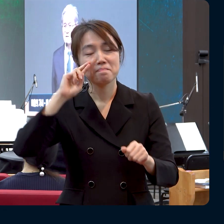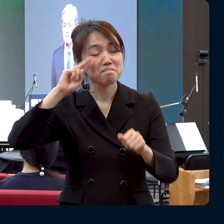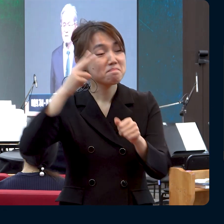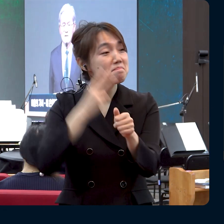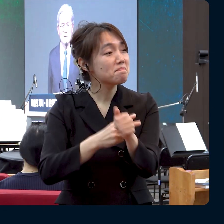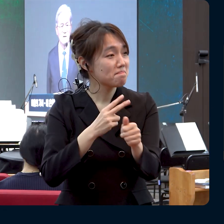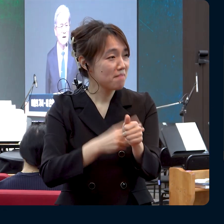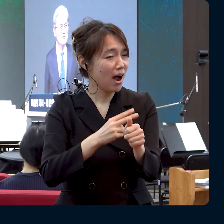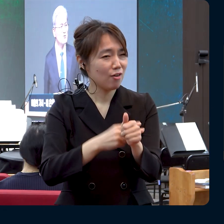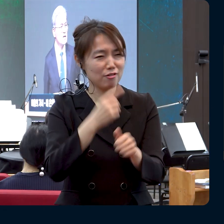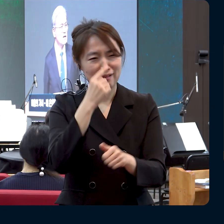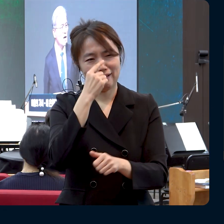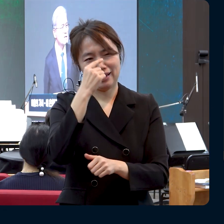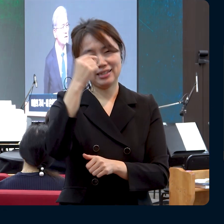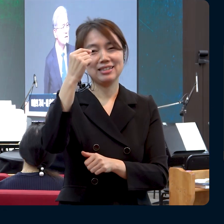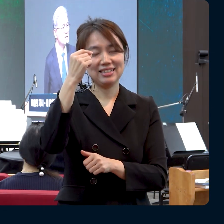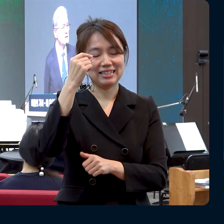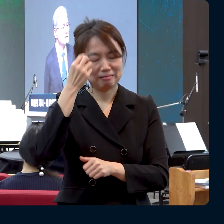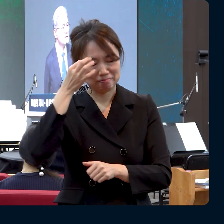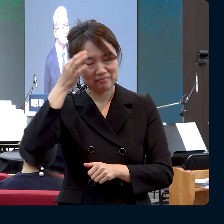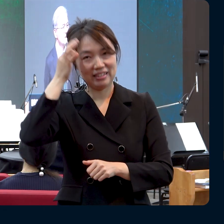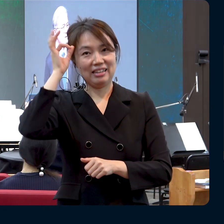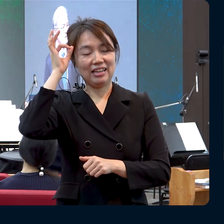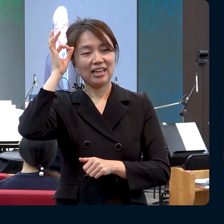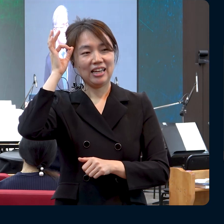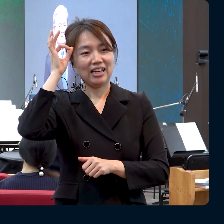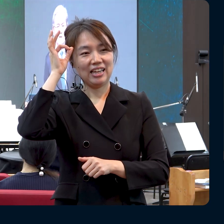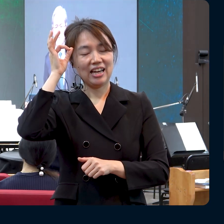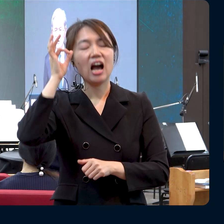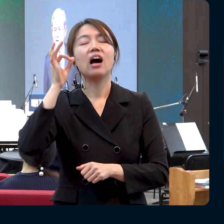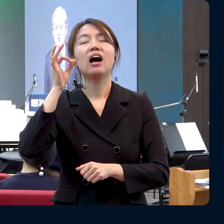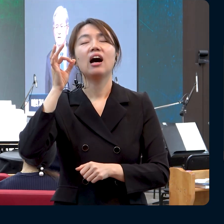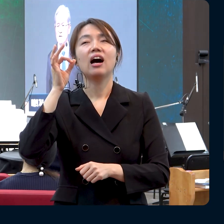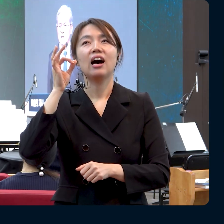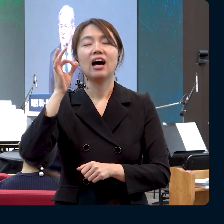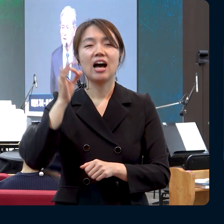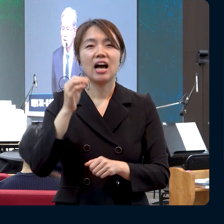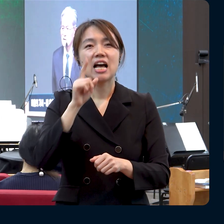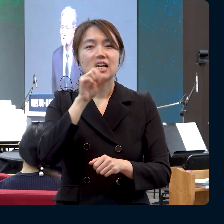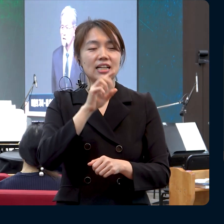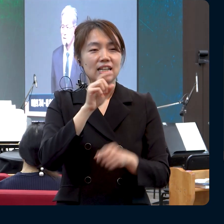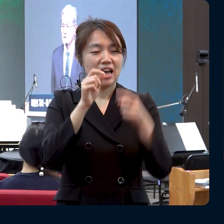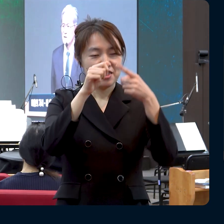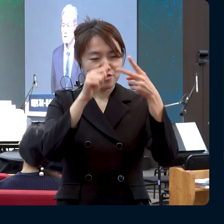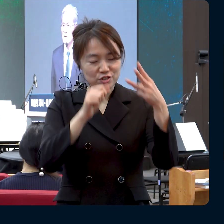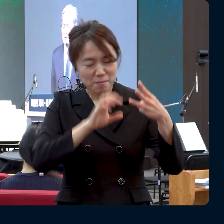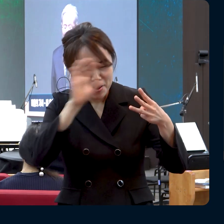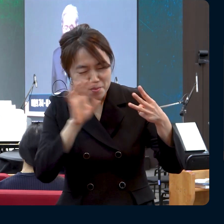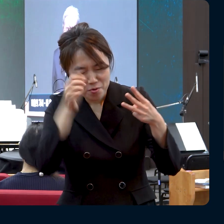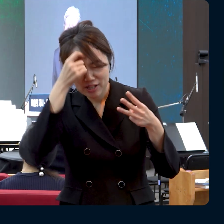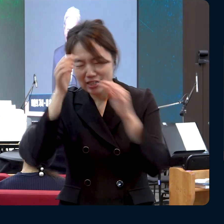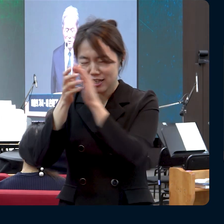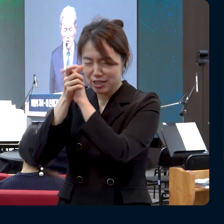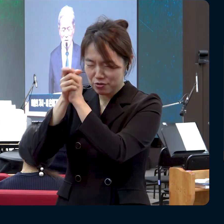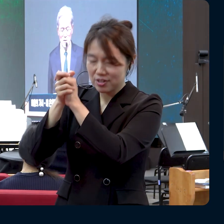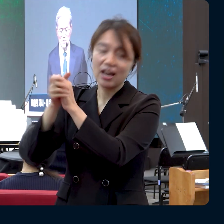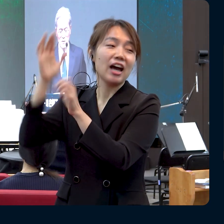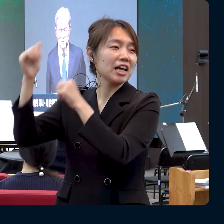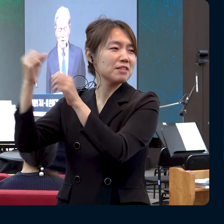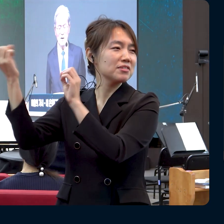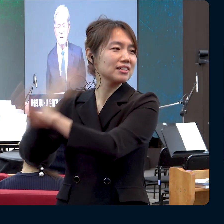않습니까? 육체의 가시. 그래서 3번이나 기도했는데 응답 안 됐다는 그 이야기. 그러면서 떠오르는 것이